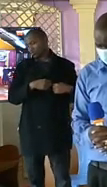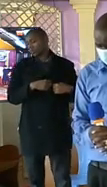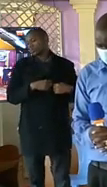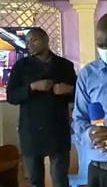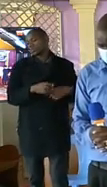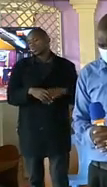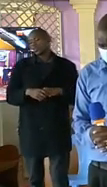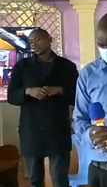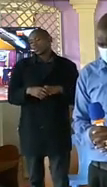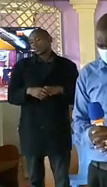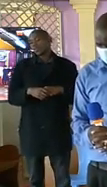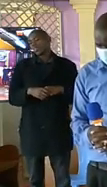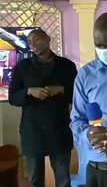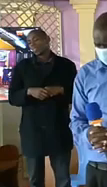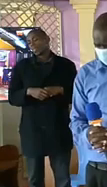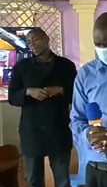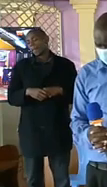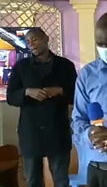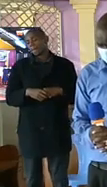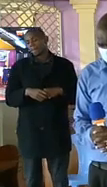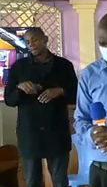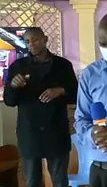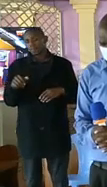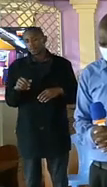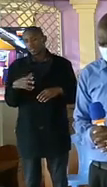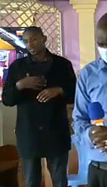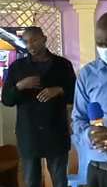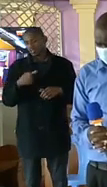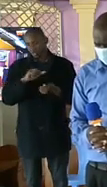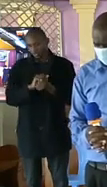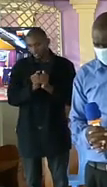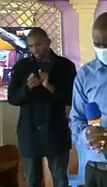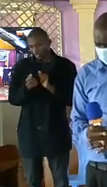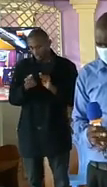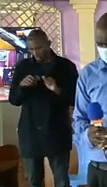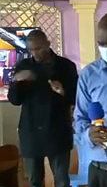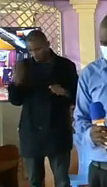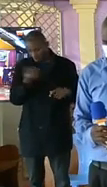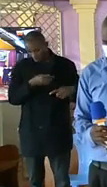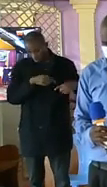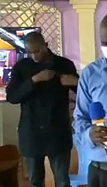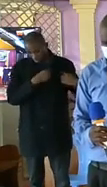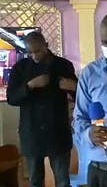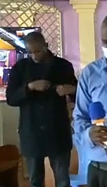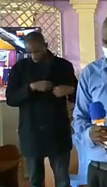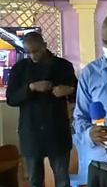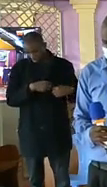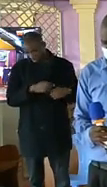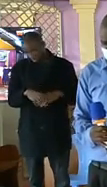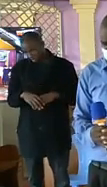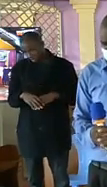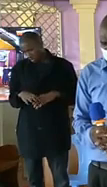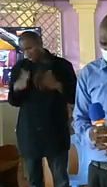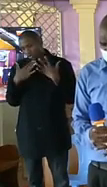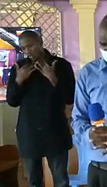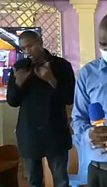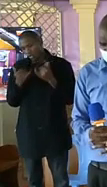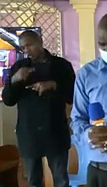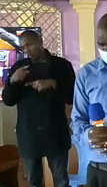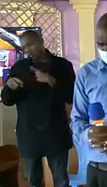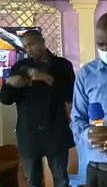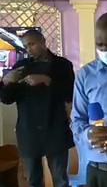mwathani. Ĩkorwo ya kũrooria ngoro citũ Ngai. Na nigetha mwathani tũke tũkwĩrirĩre tũhote guthiĩ rũgendo hamwe nawe